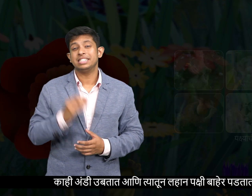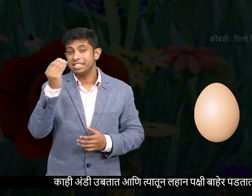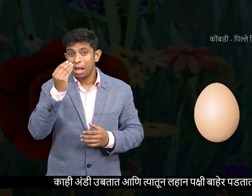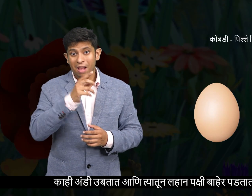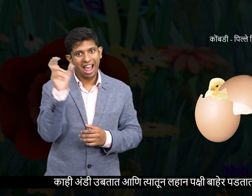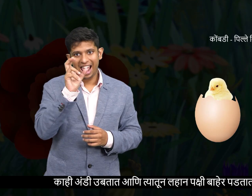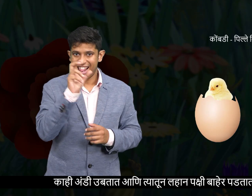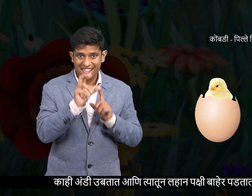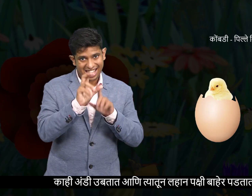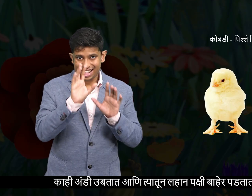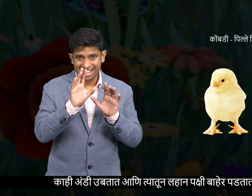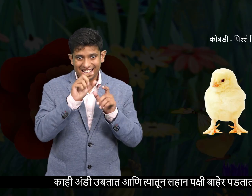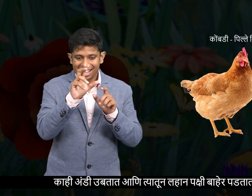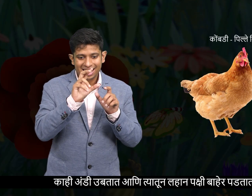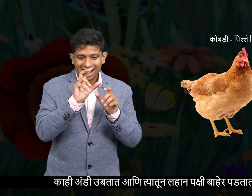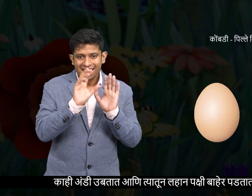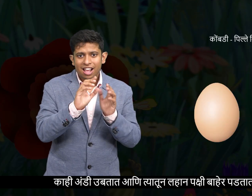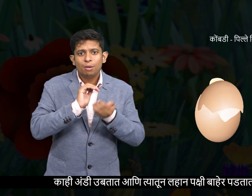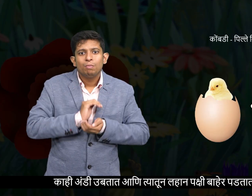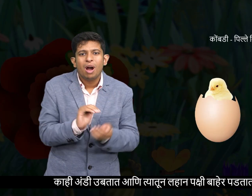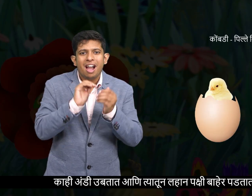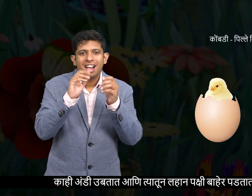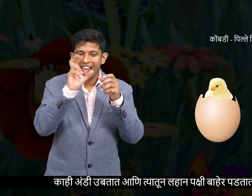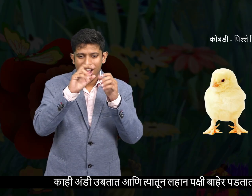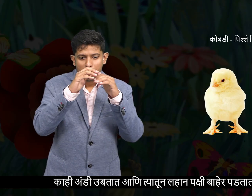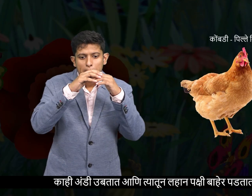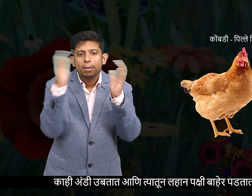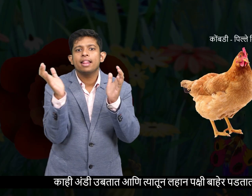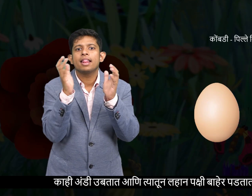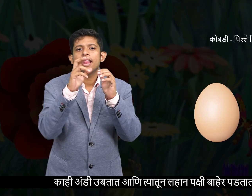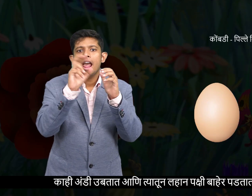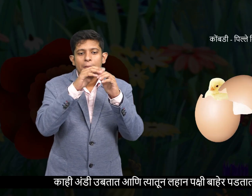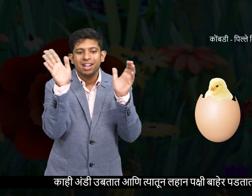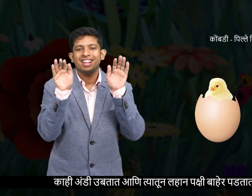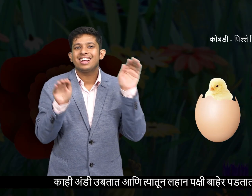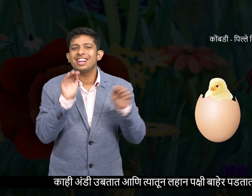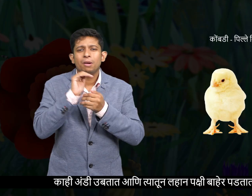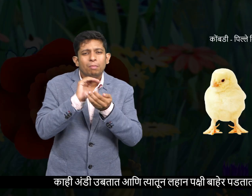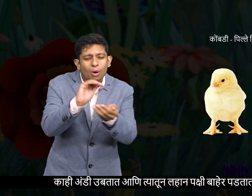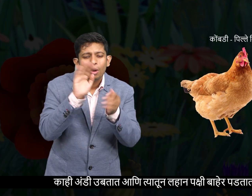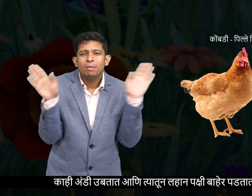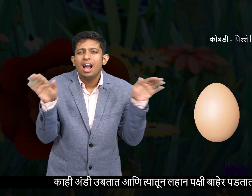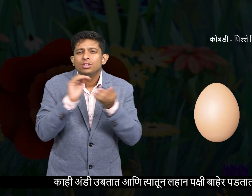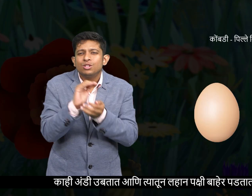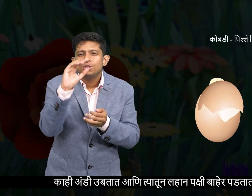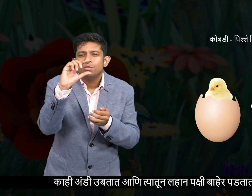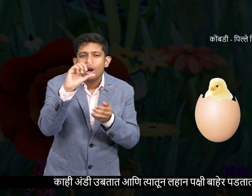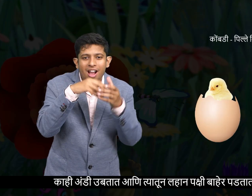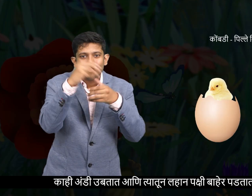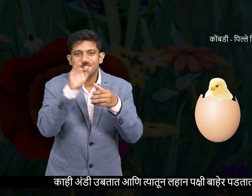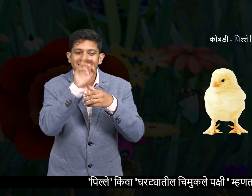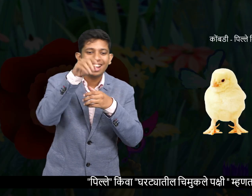काही अंडी उबतात आणि त्यातून लहान पक्षी बाहेर पडतात आणि